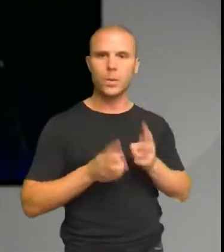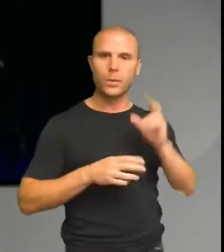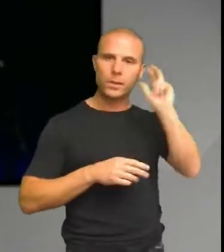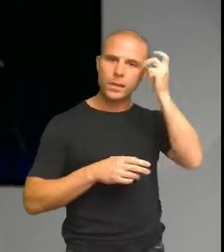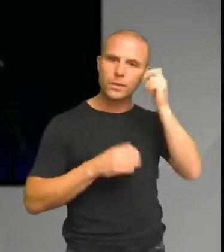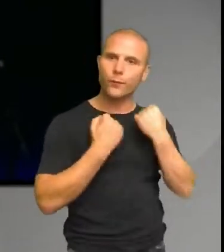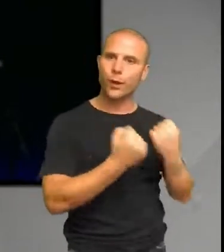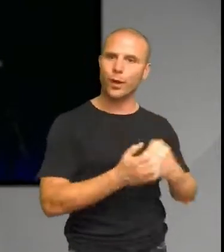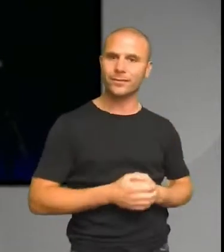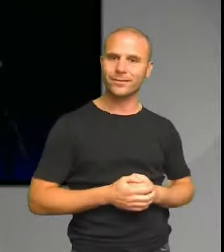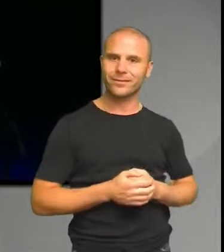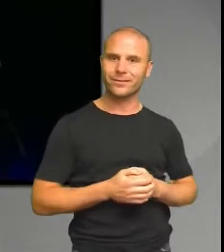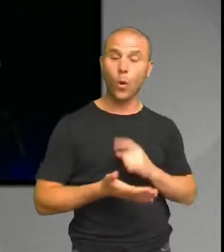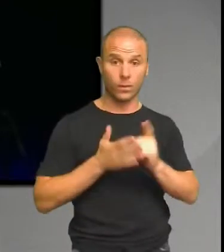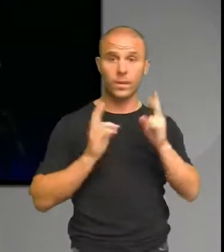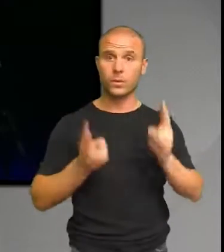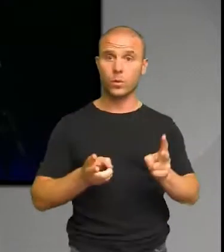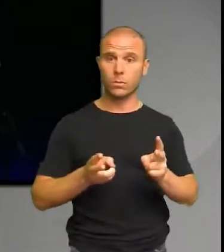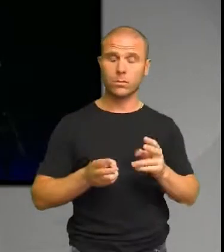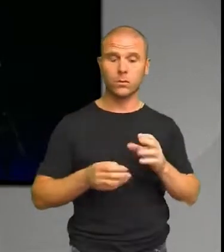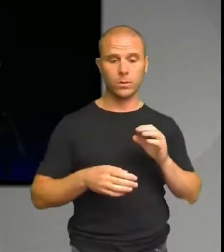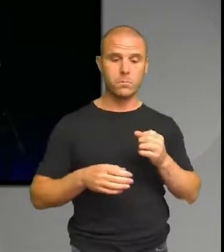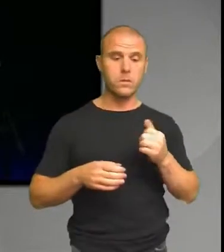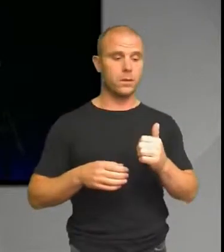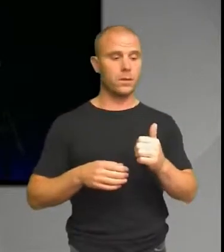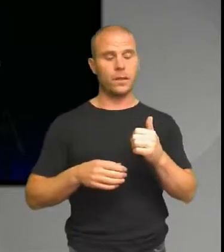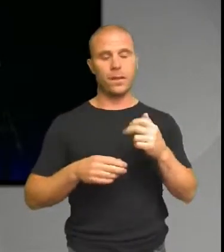minst lika lång utbildning som affärsmannen han kör.